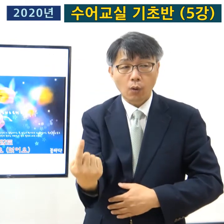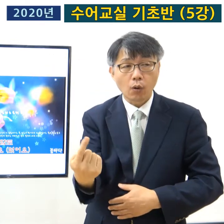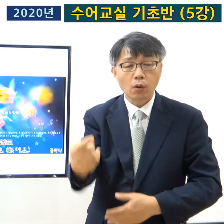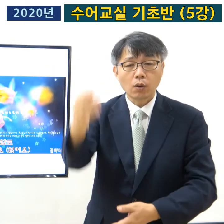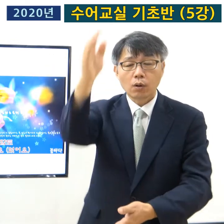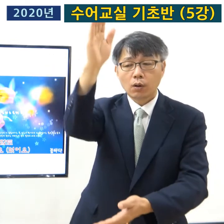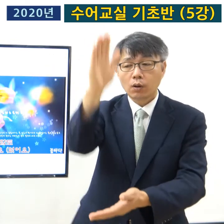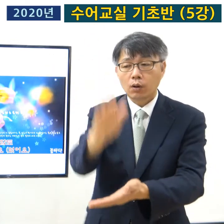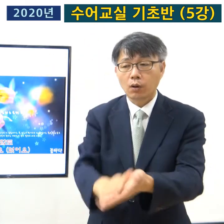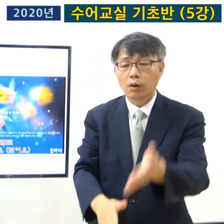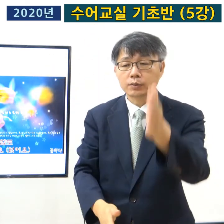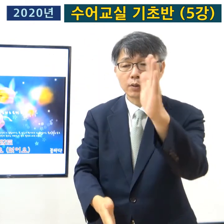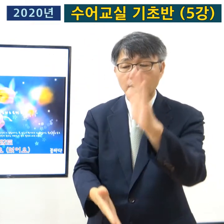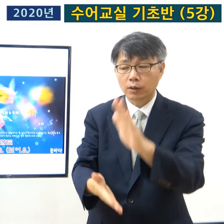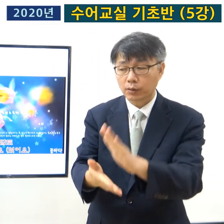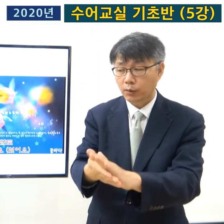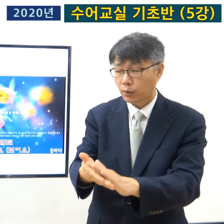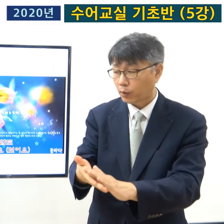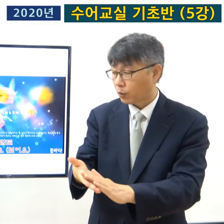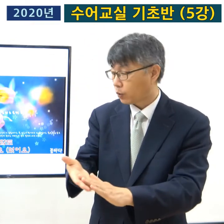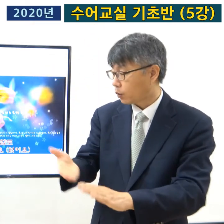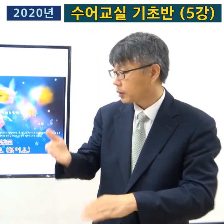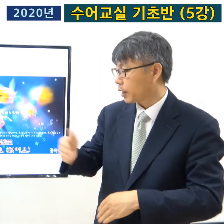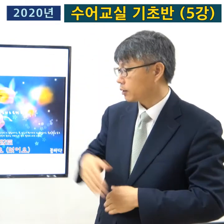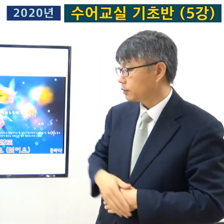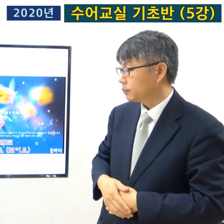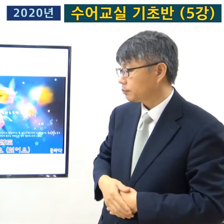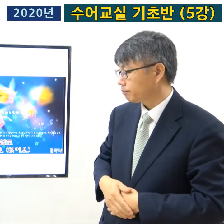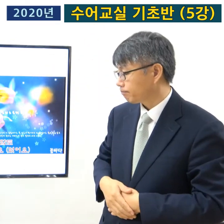부요함도 없어요. 그 다음